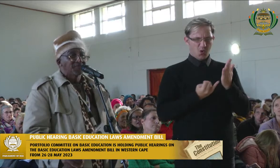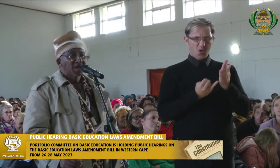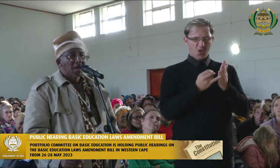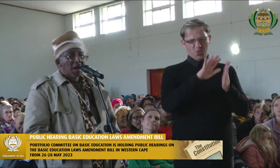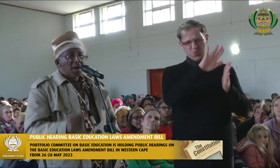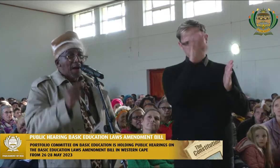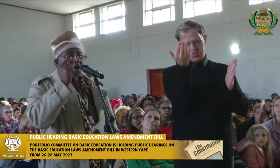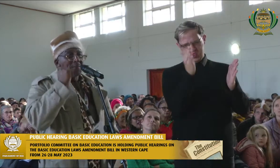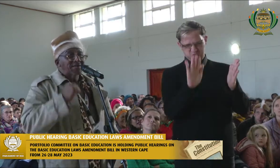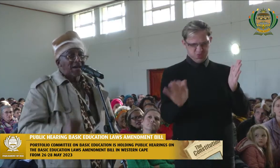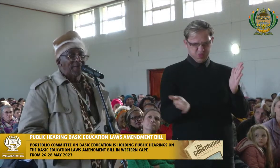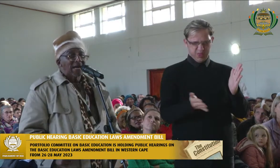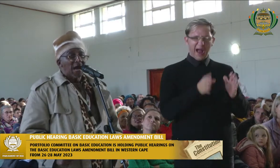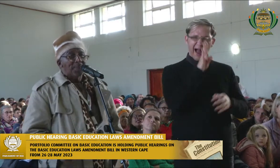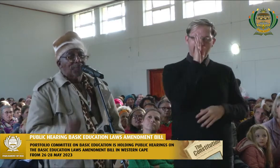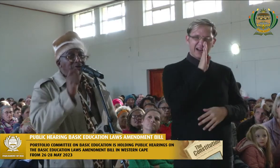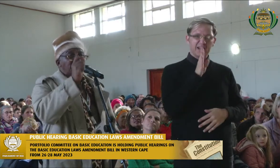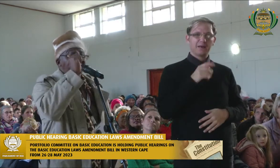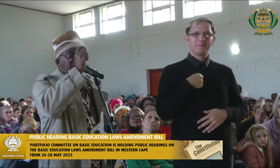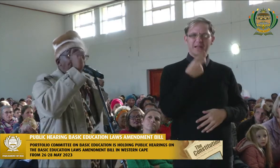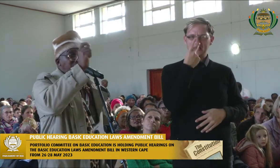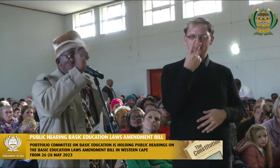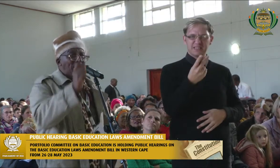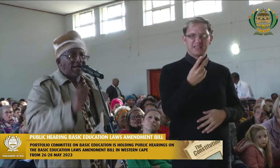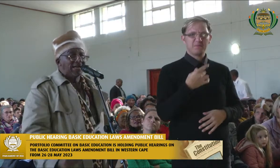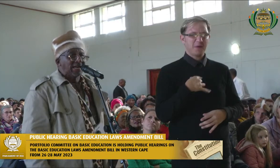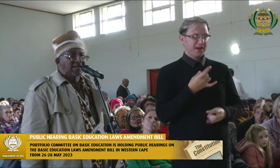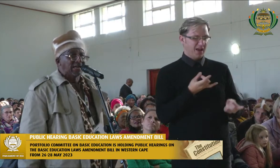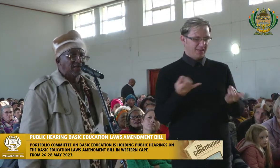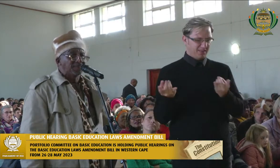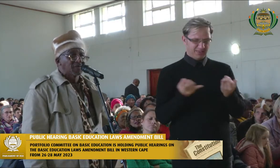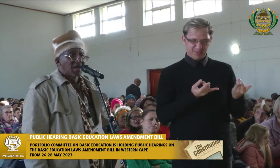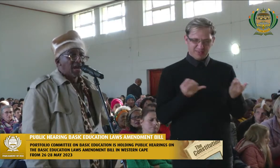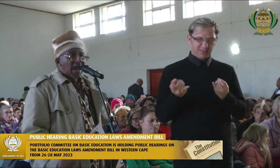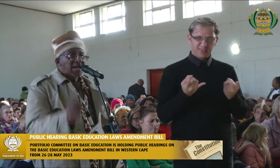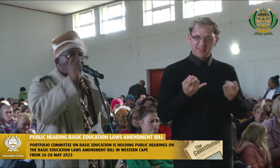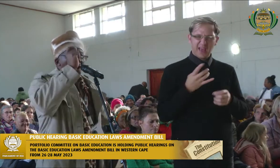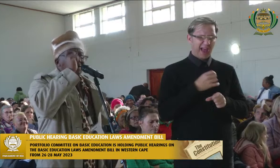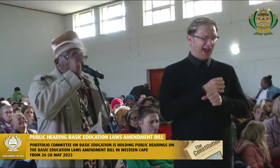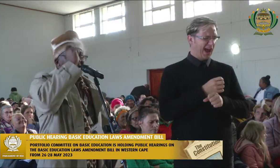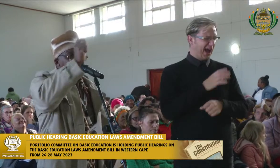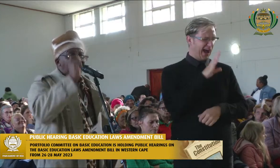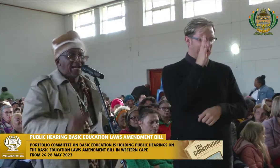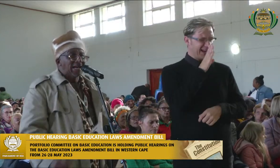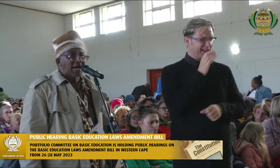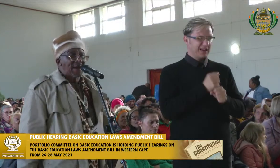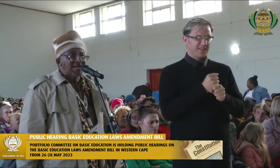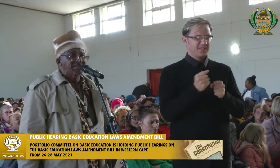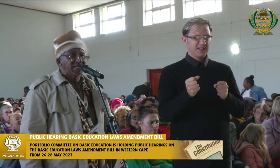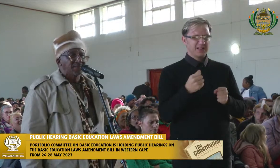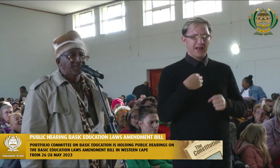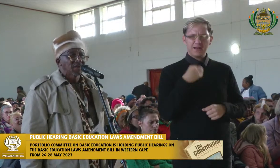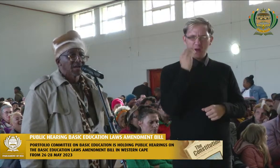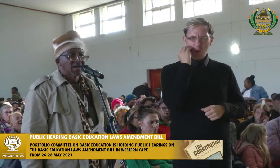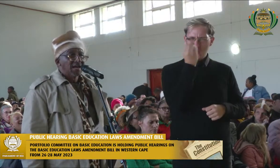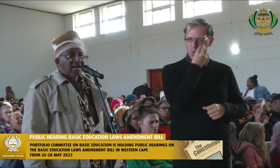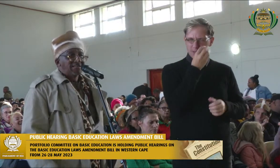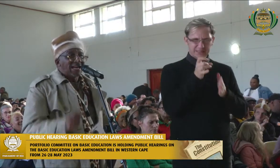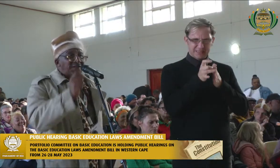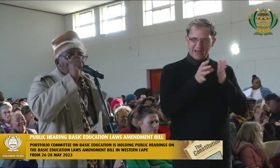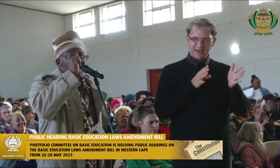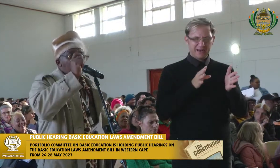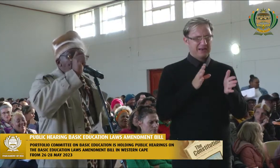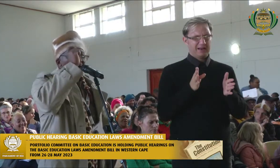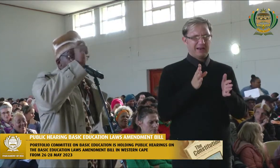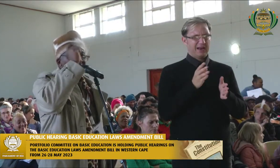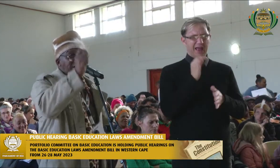wil. Maar kom ek sê vir julle, een prostituut was nog nooit lelikie. En een Khoisan is heel lelike mensie.